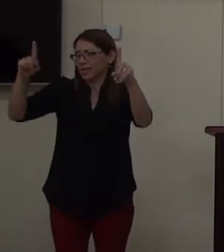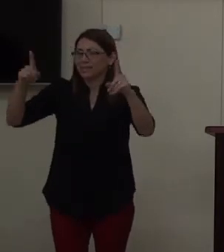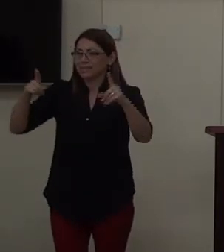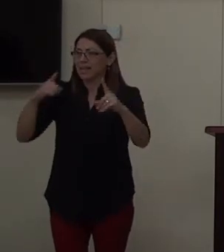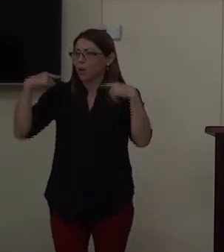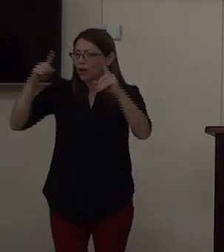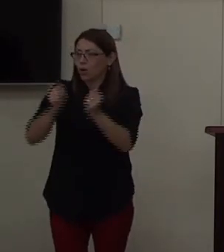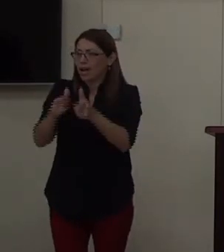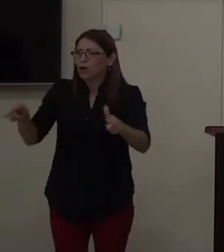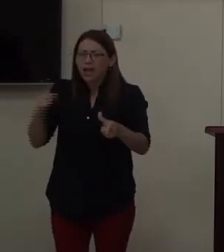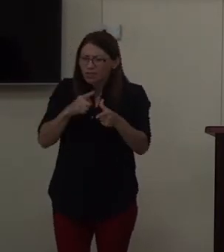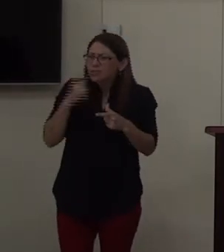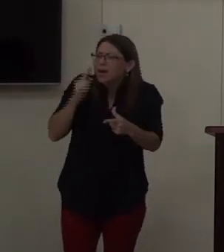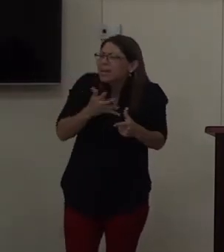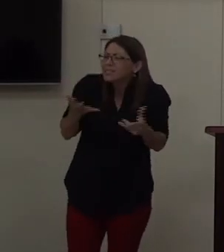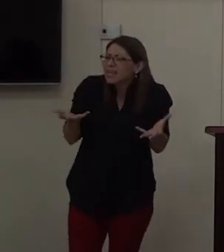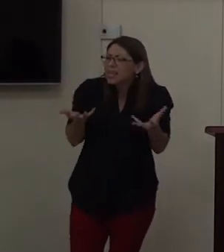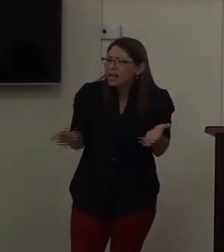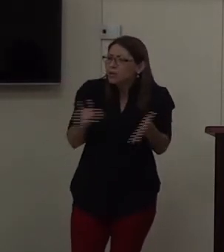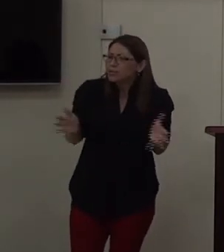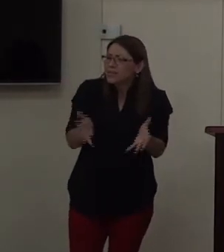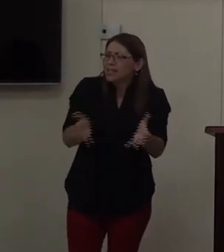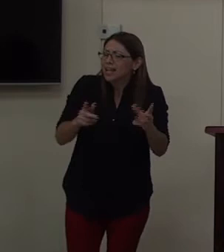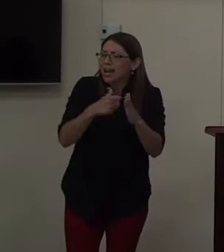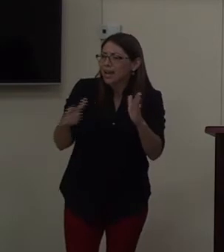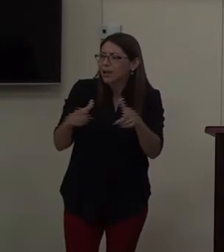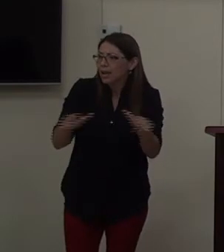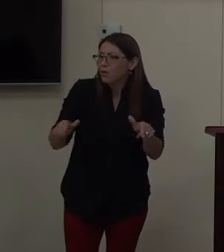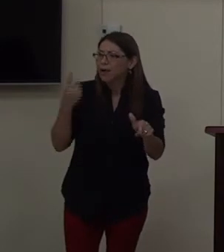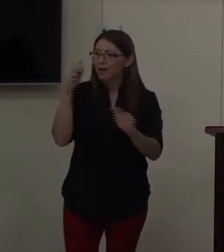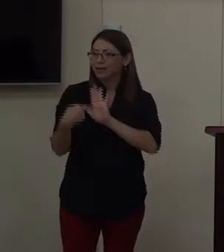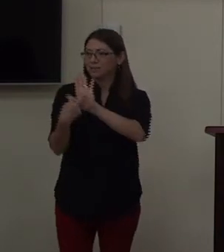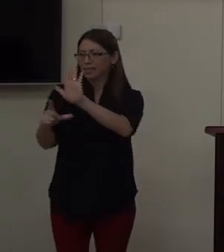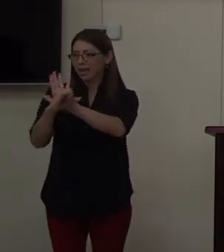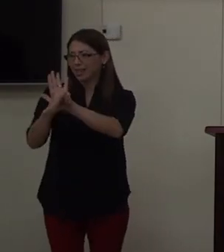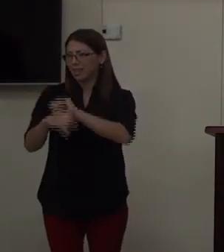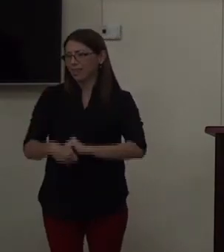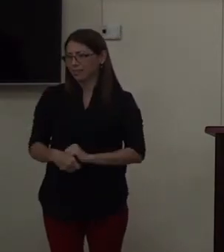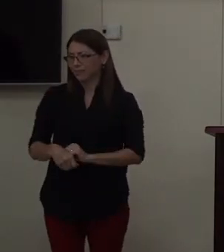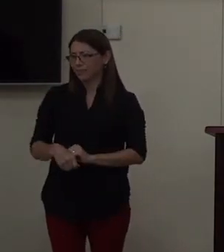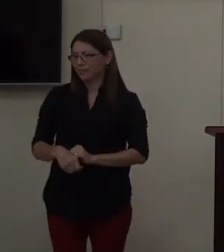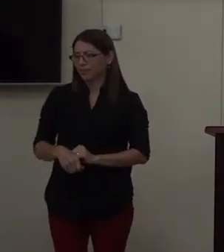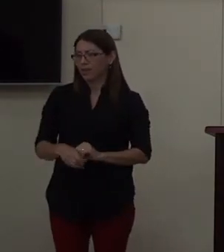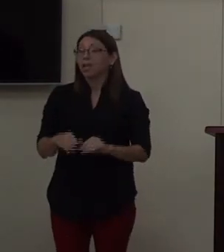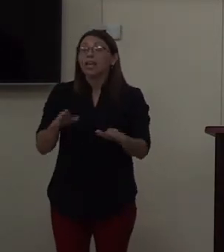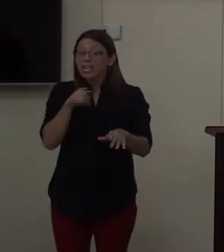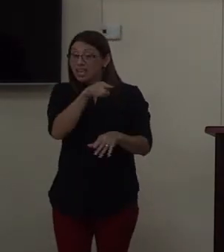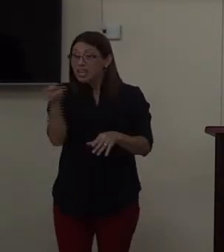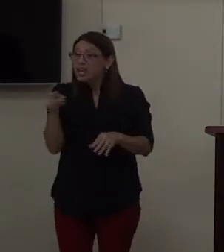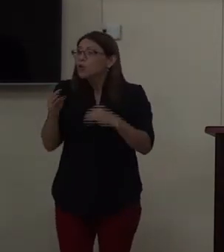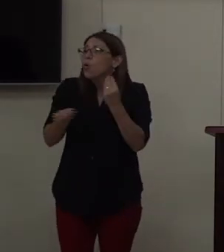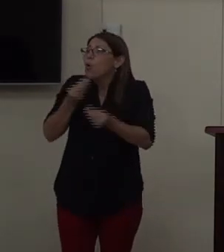eso. ¿Para qué se quiere revitalizar la lengua? Para representar la identidad, ¿verdad? ¿Y cómo incide eso